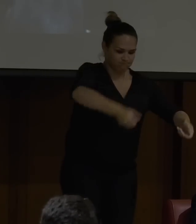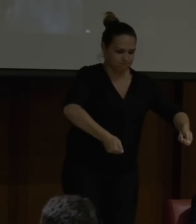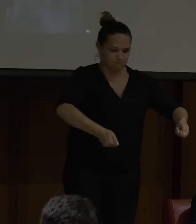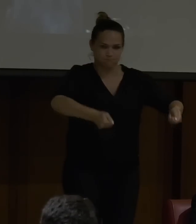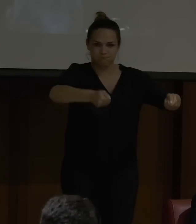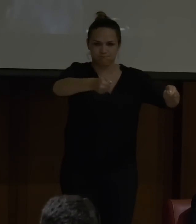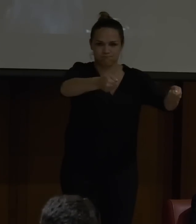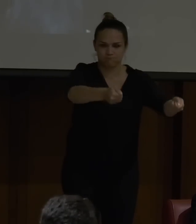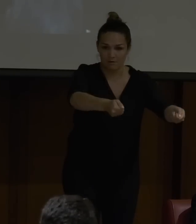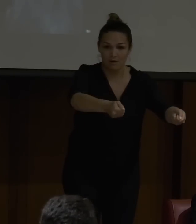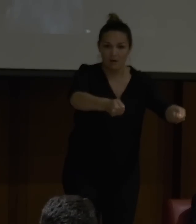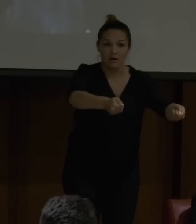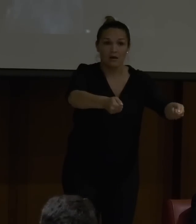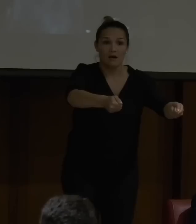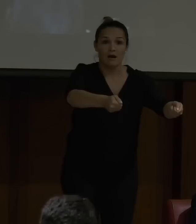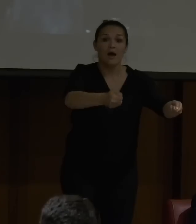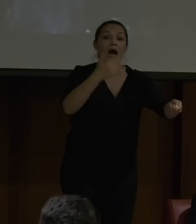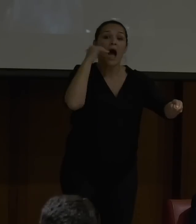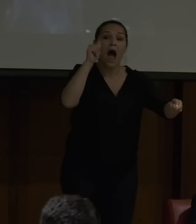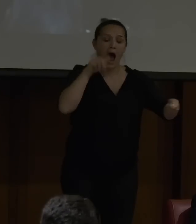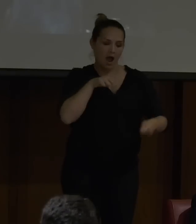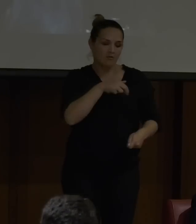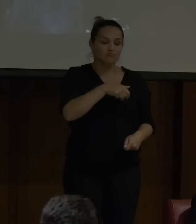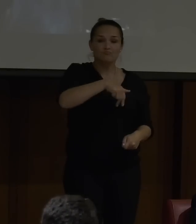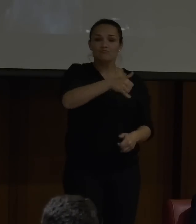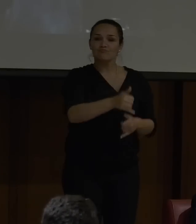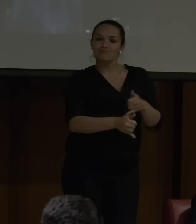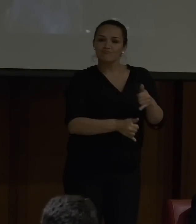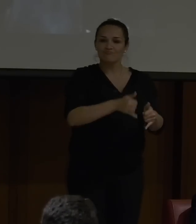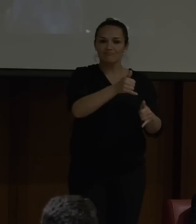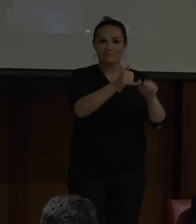salía, cruzaba toda la sala, caminando.